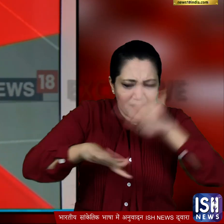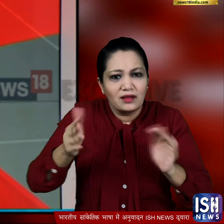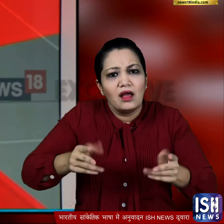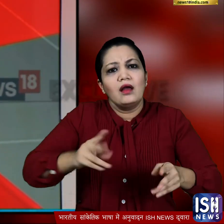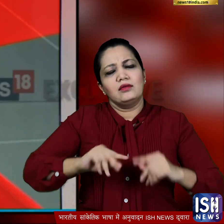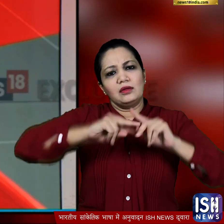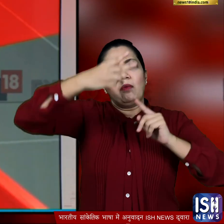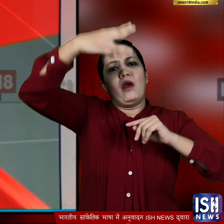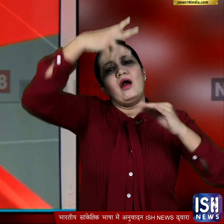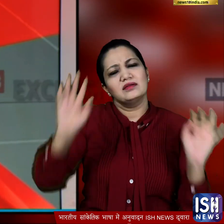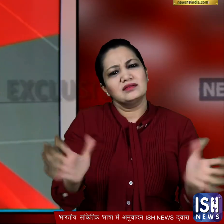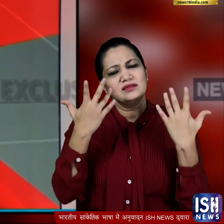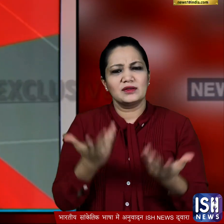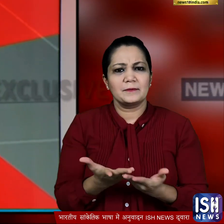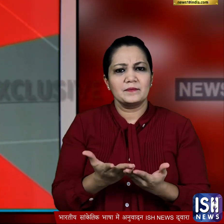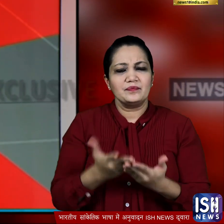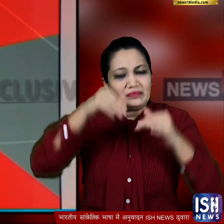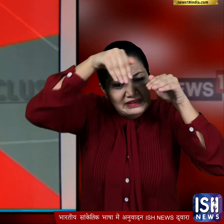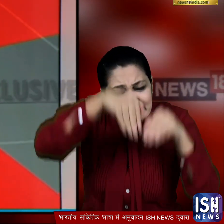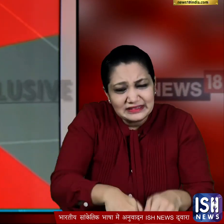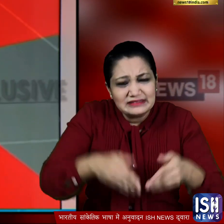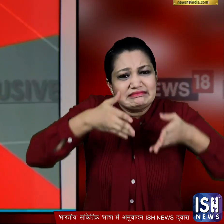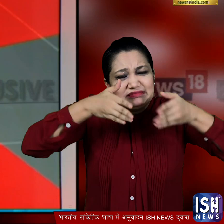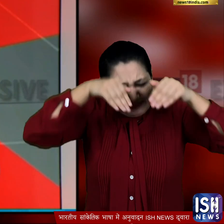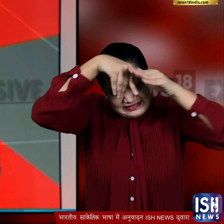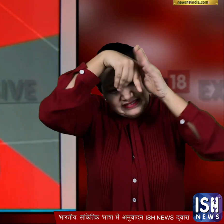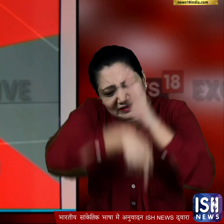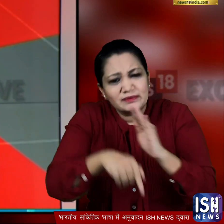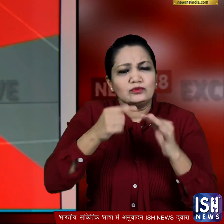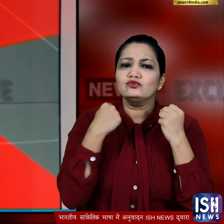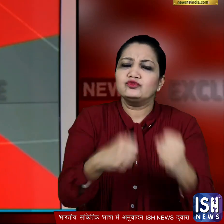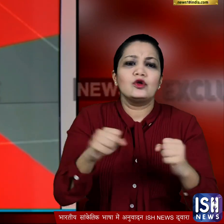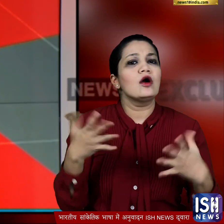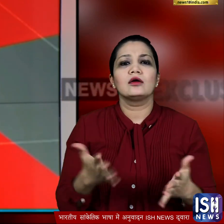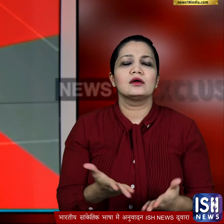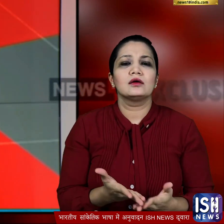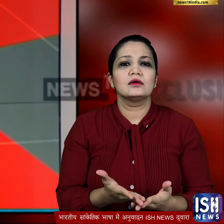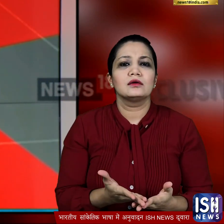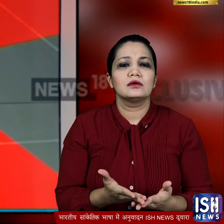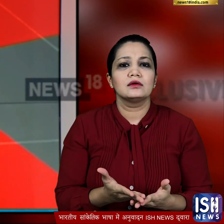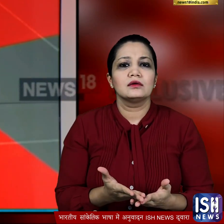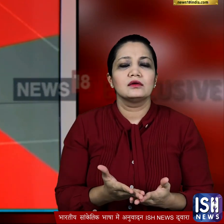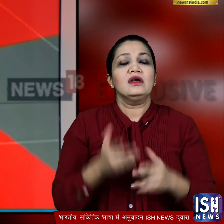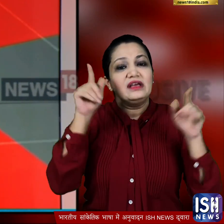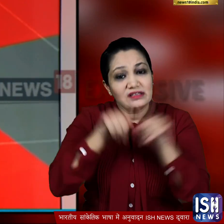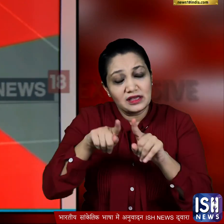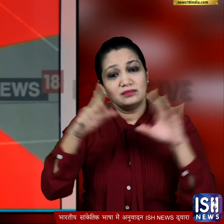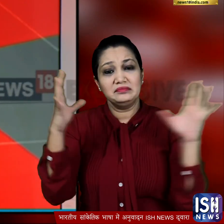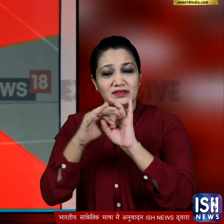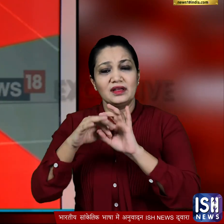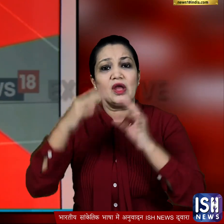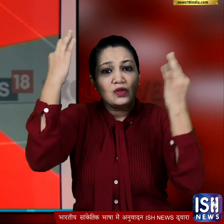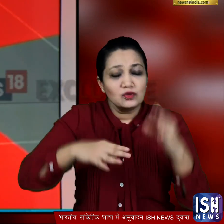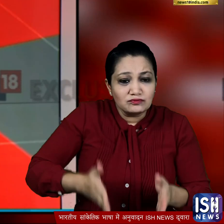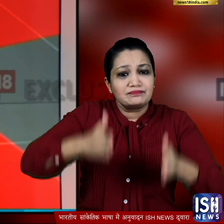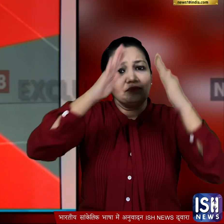समझे कई मंजिला मकान बनवा लेते हैं, जबकि बुनियाद इनका बोझ बर्दाश्त करने के लायक ही नहीं। और इसी वजह